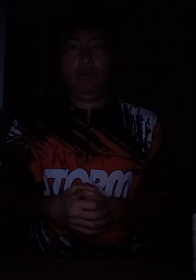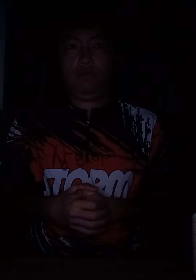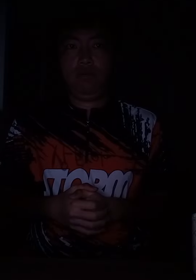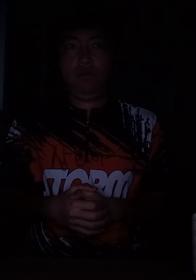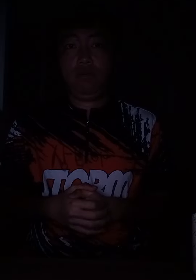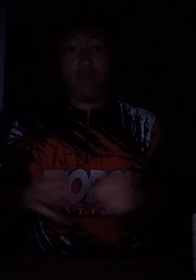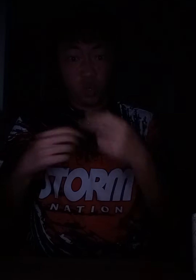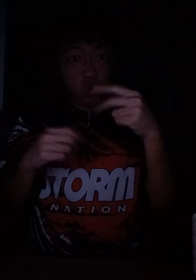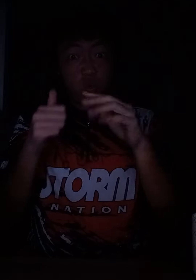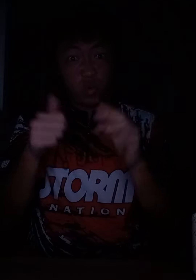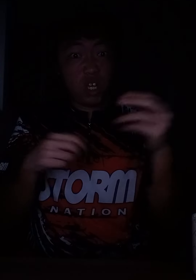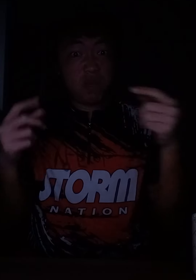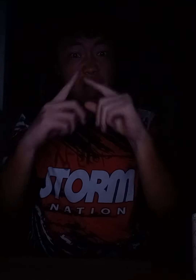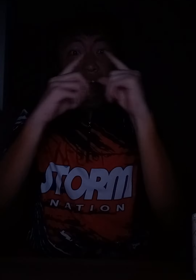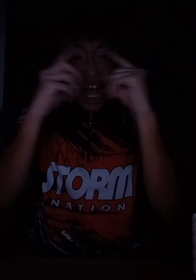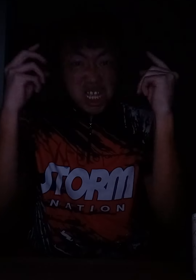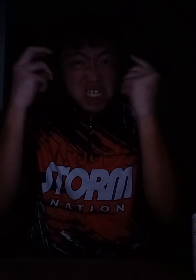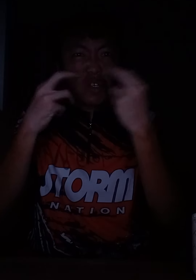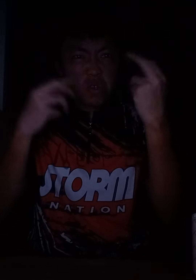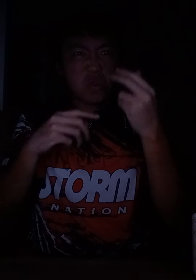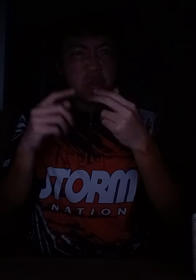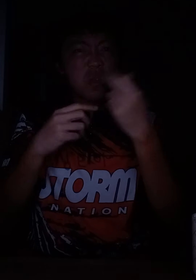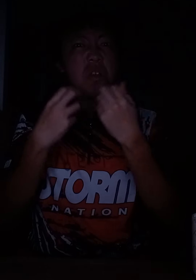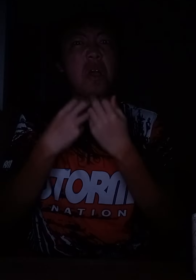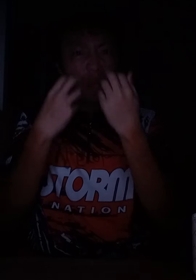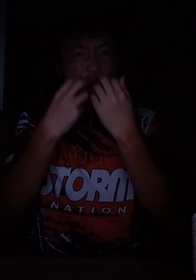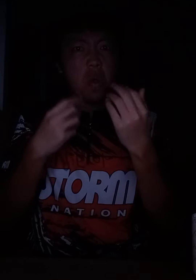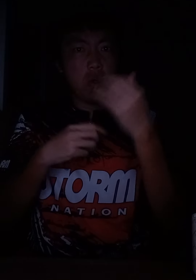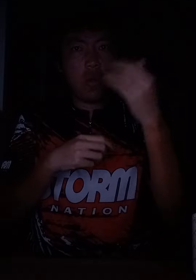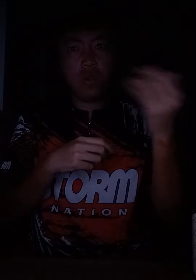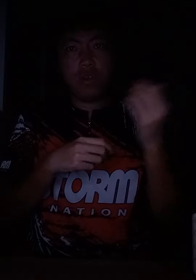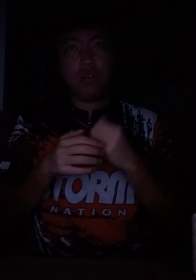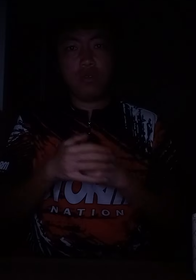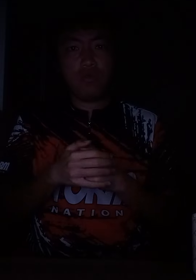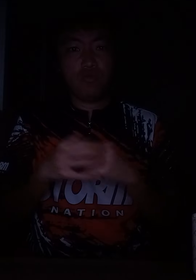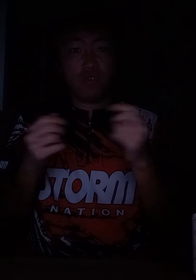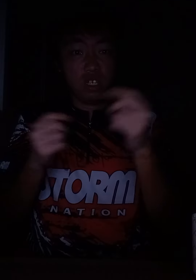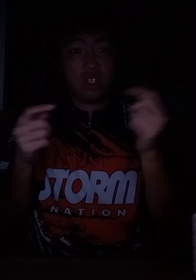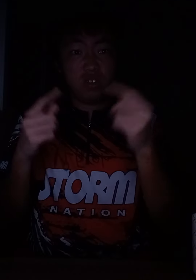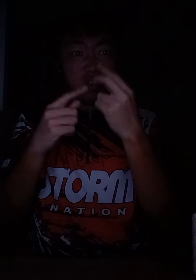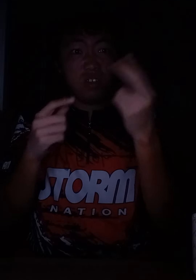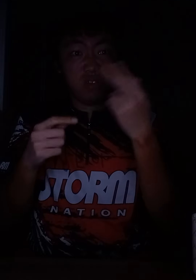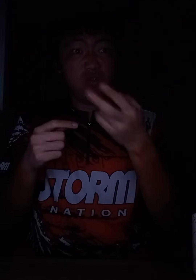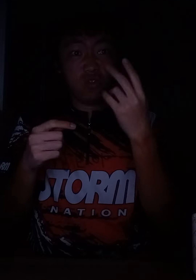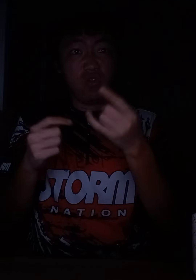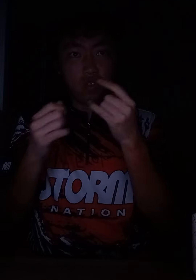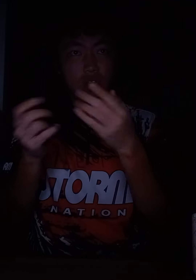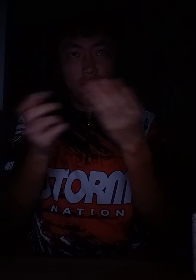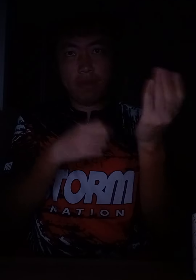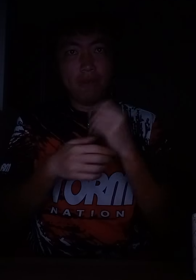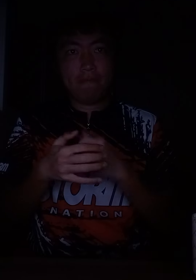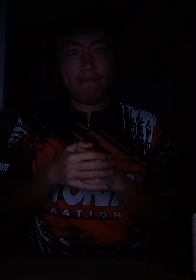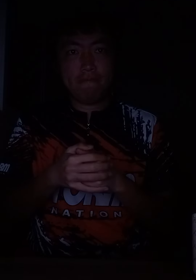한 60대 남성이 마스크를 엉성하게 걸친 채 버스에 탑승하자 운전기사가 수차례 주의를 건넵니다.